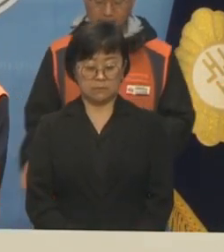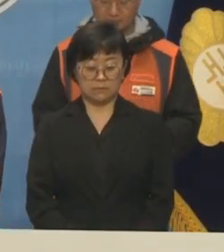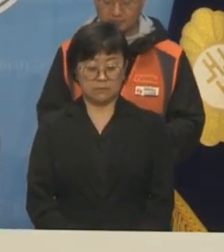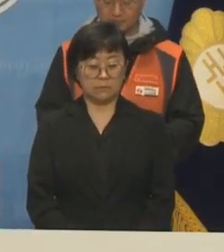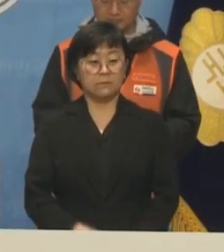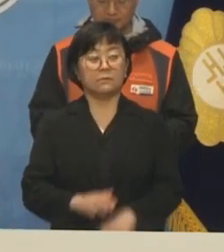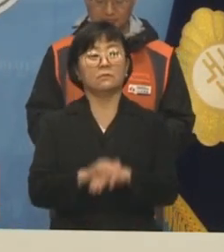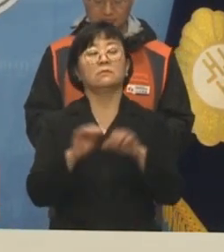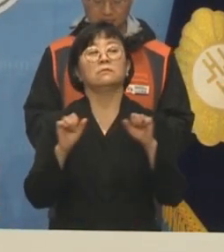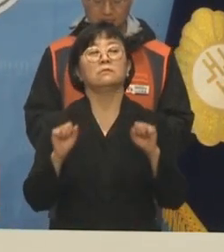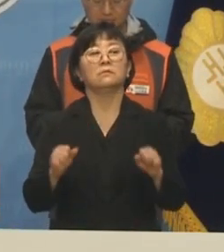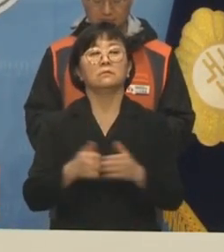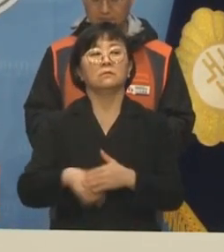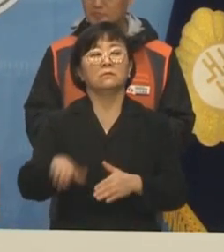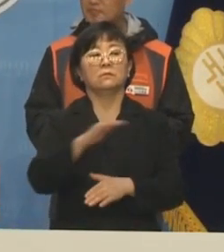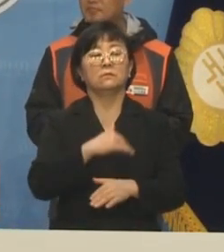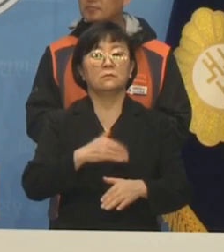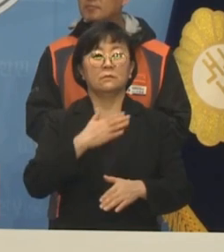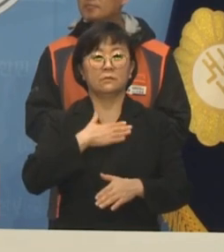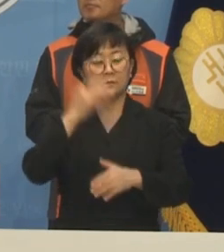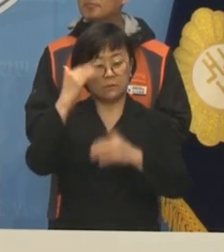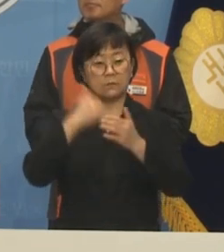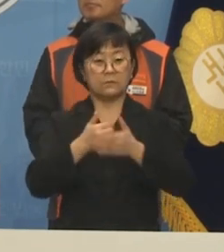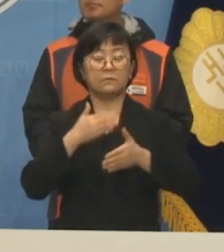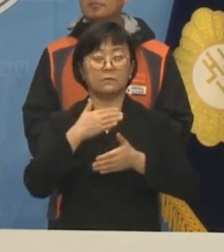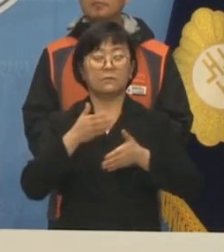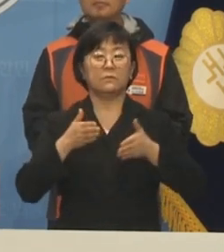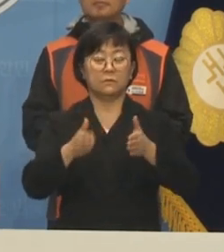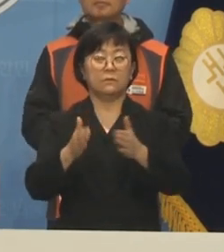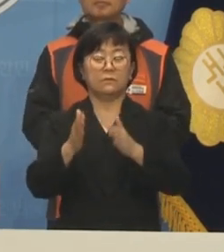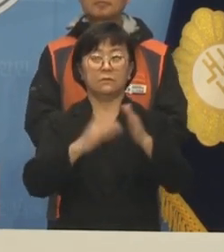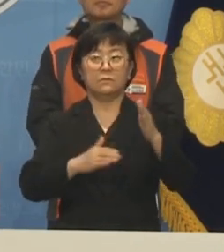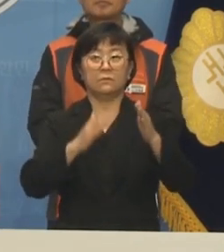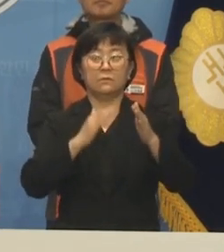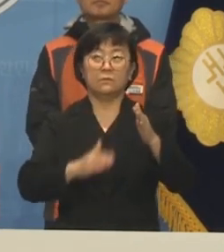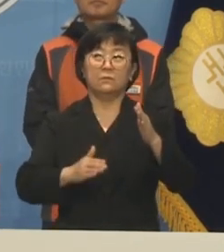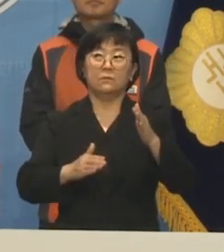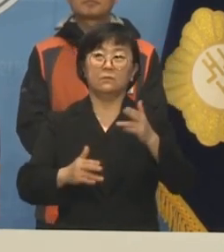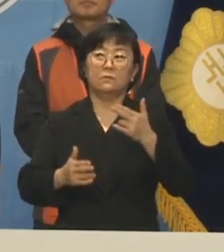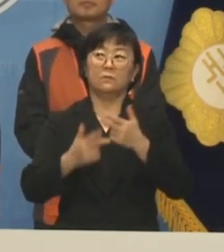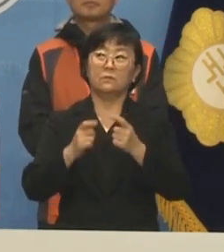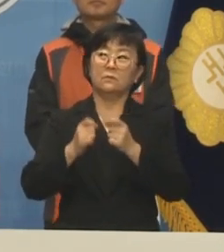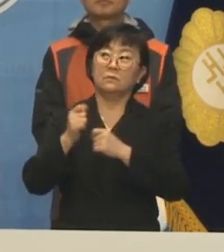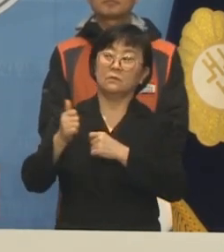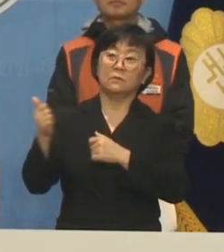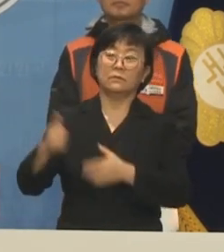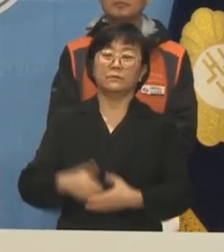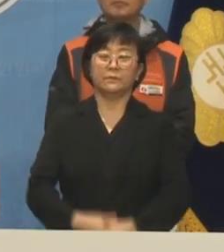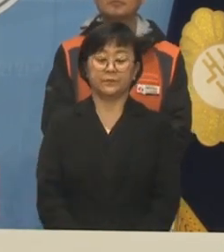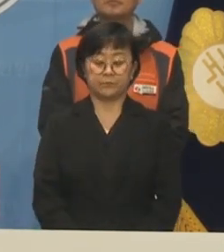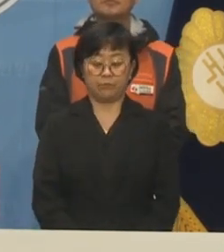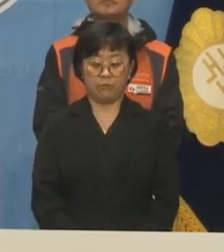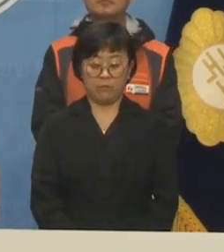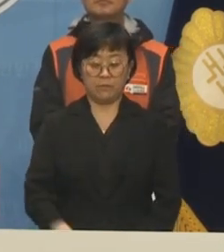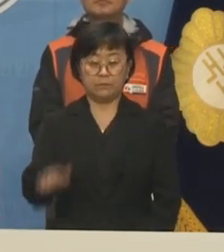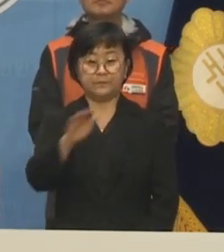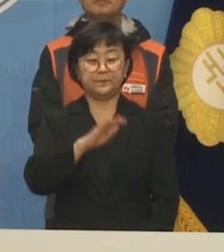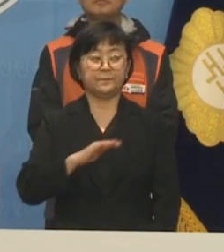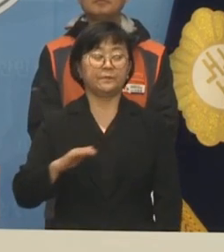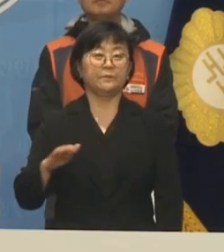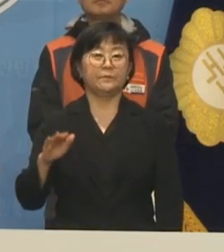네, 안녕하십니까. 저는 한국도로공사 지부 공공연대 노동조합 지부장 유창근입니다.